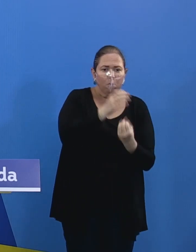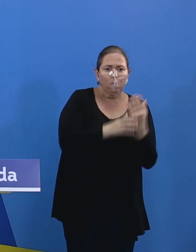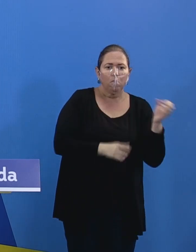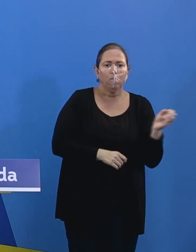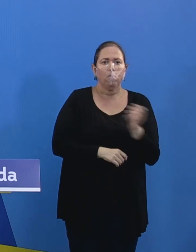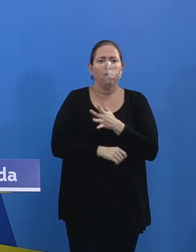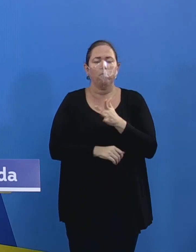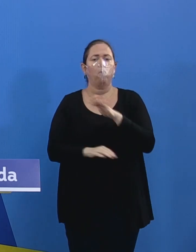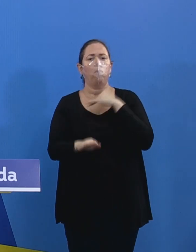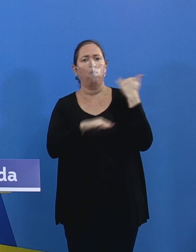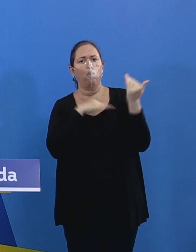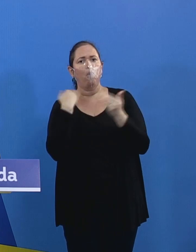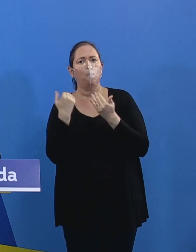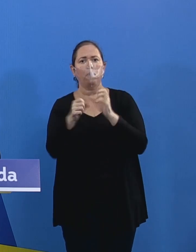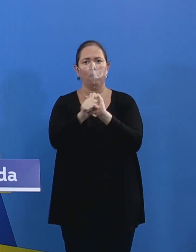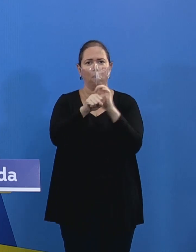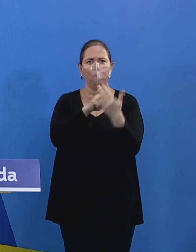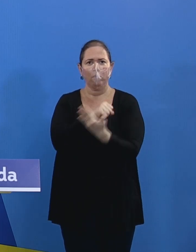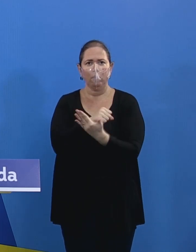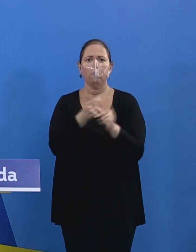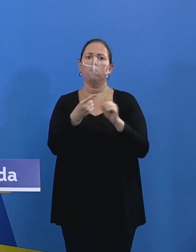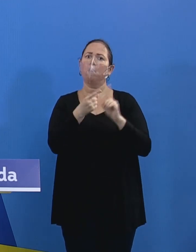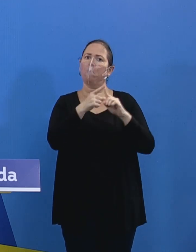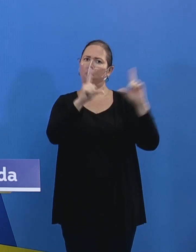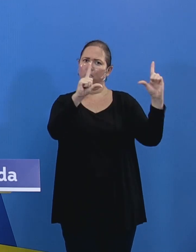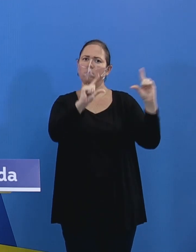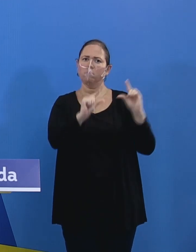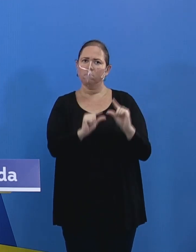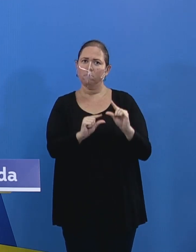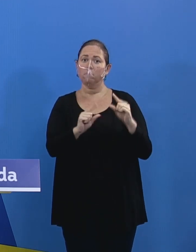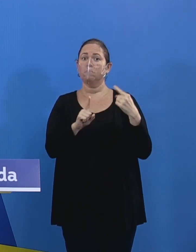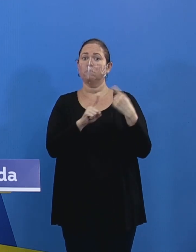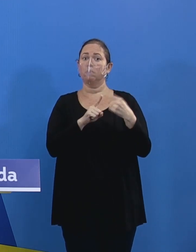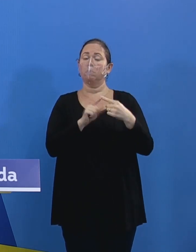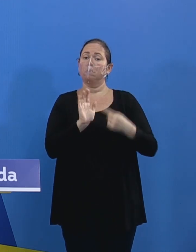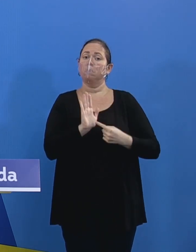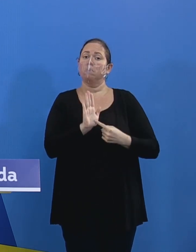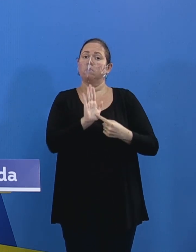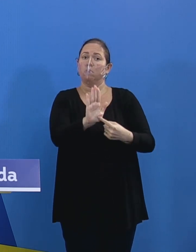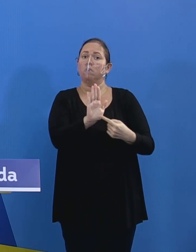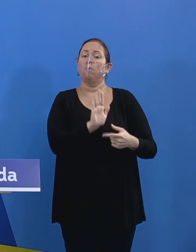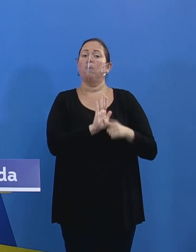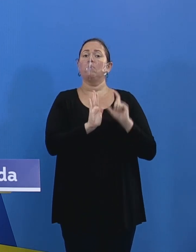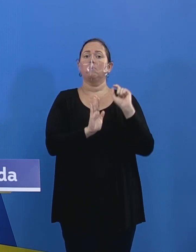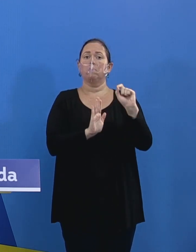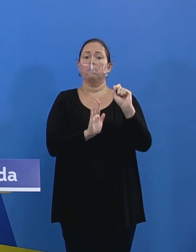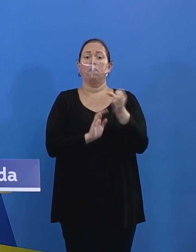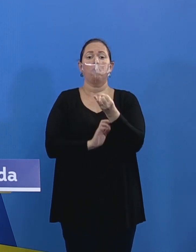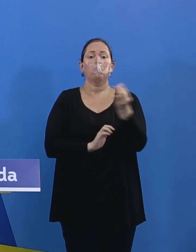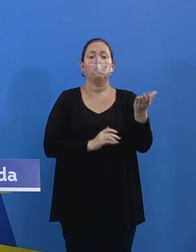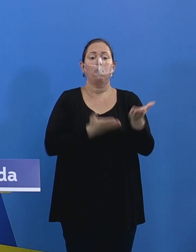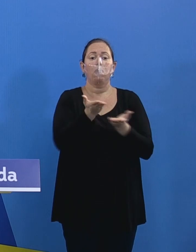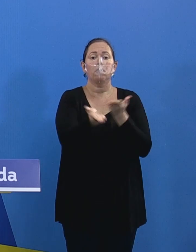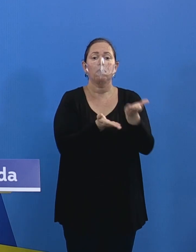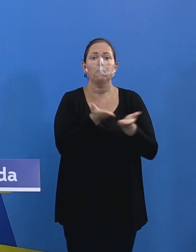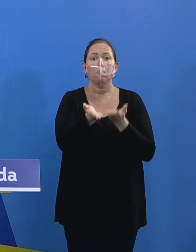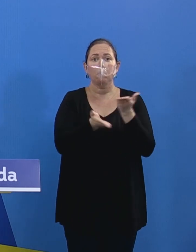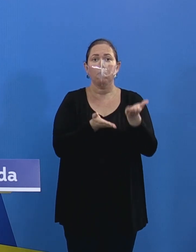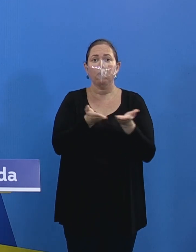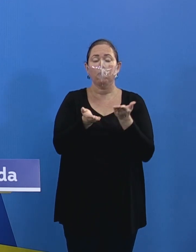de óbitos por Covid, mas, sobretudo, também aqueles indicadores mais precoces, como, por exemplo, o número de atendimentos na